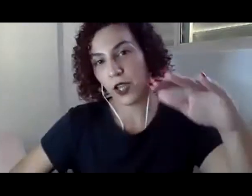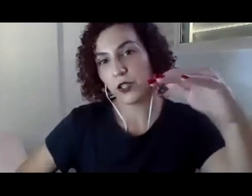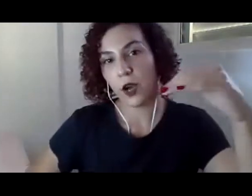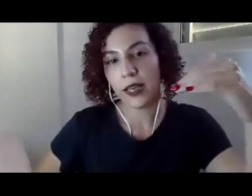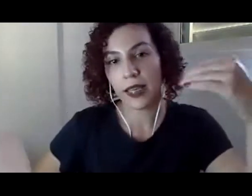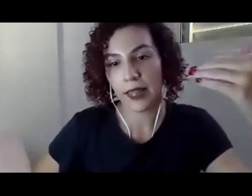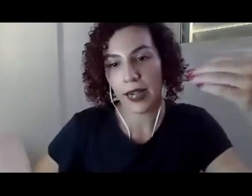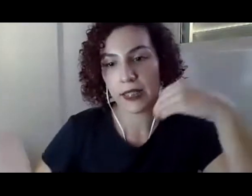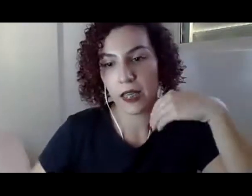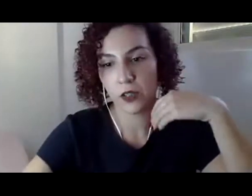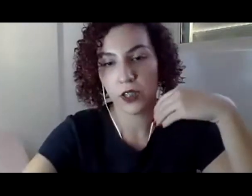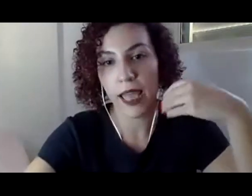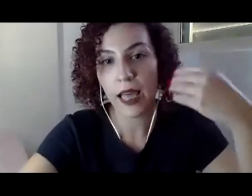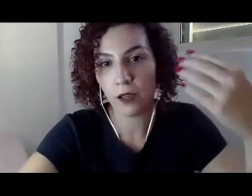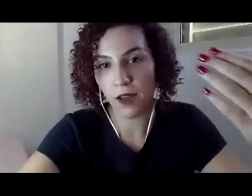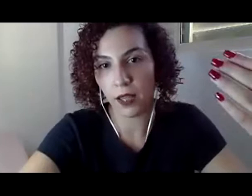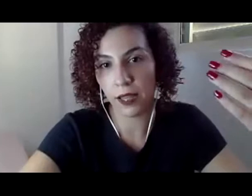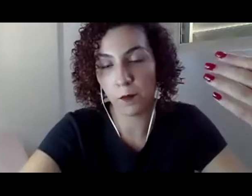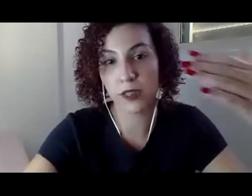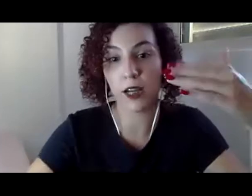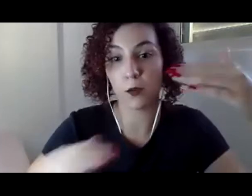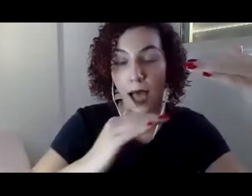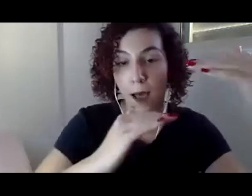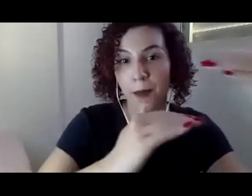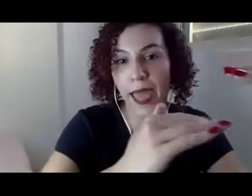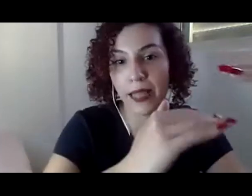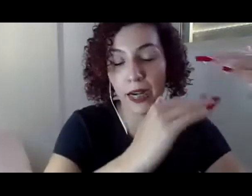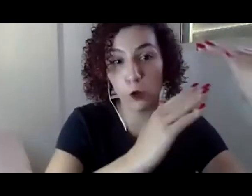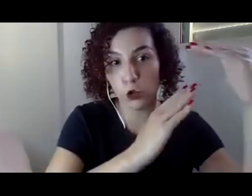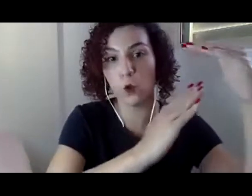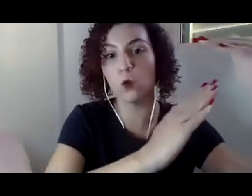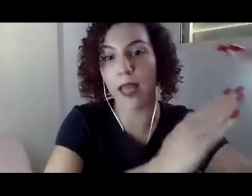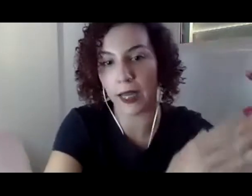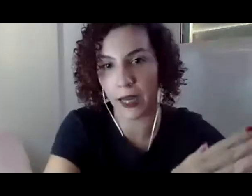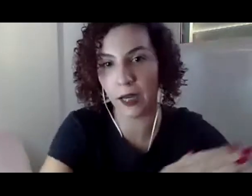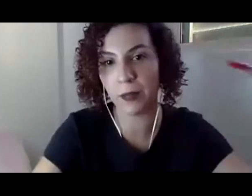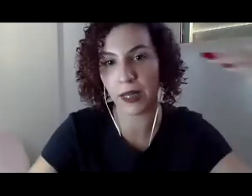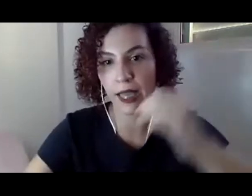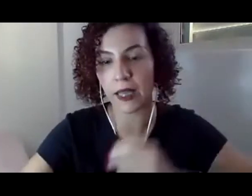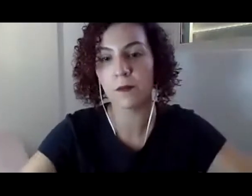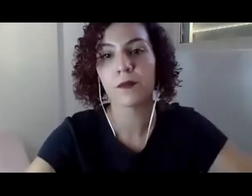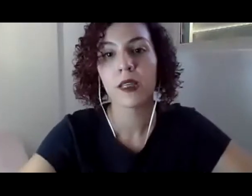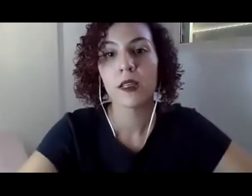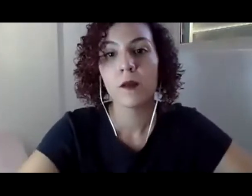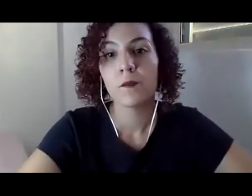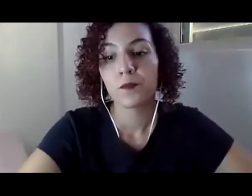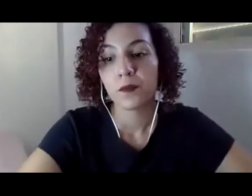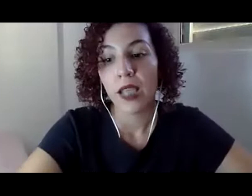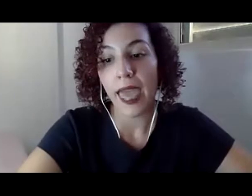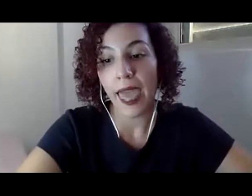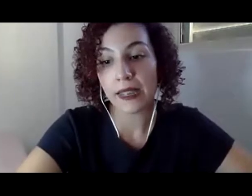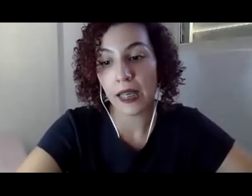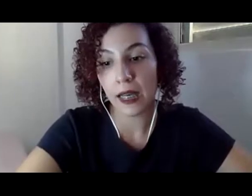Aqui, gente, olha que interessante, né? Ela mostrando a pedra e o zoom da câmera, né?